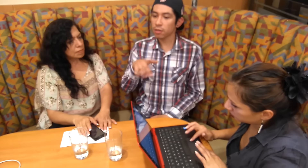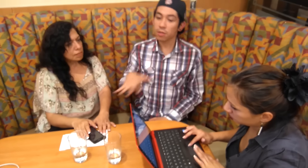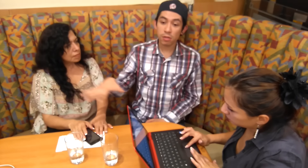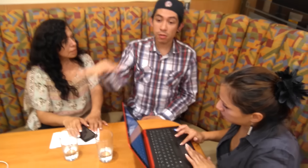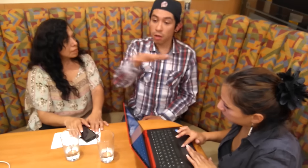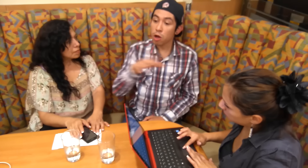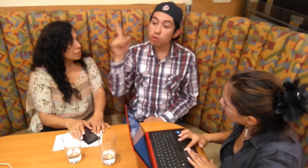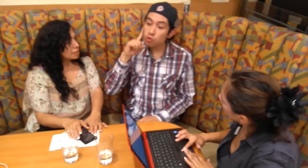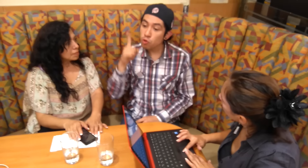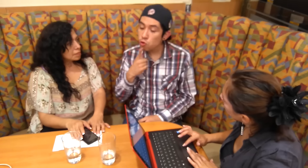Además,